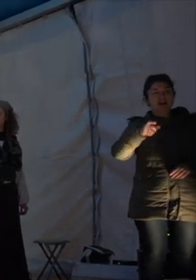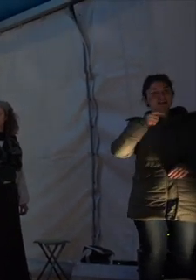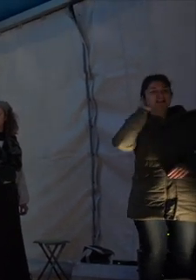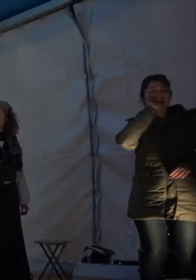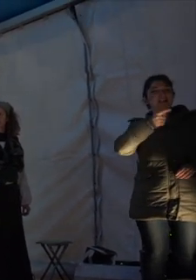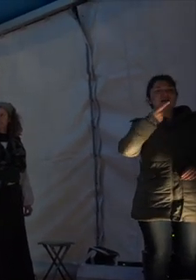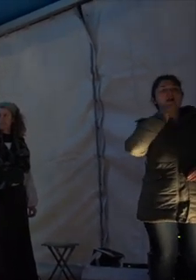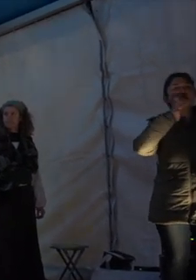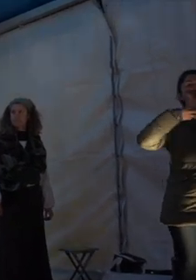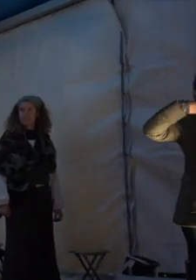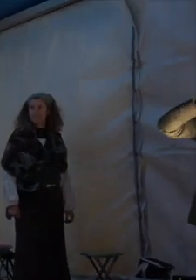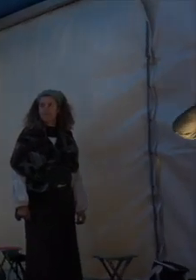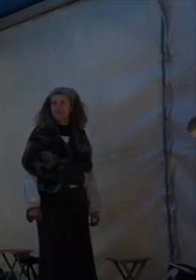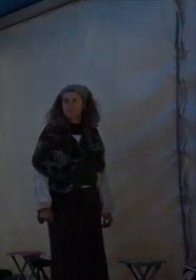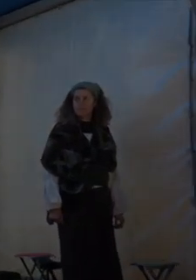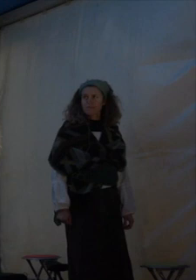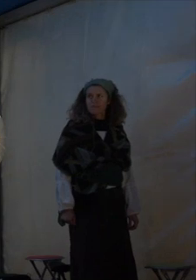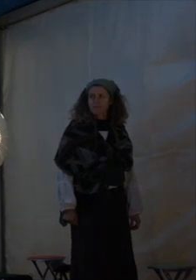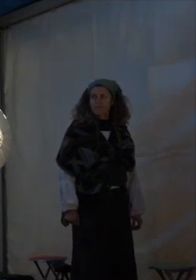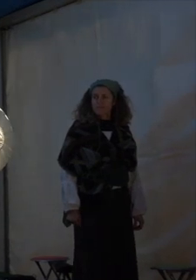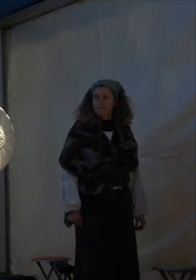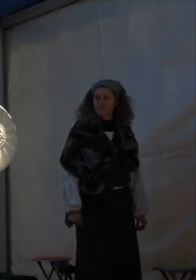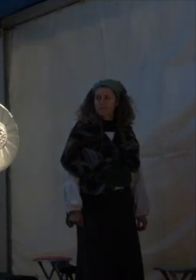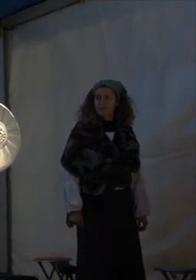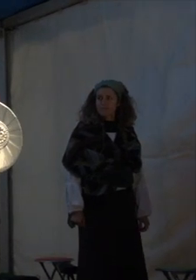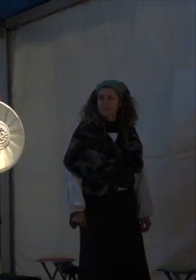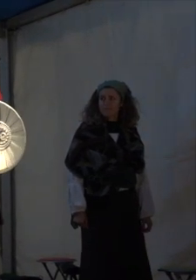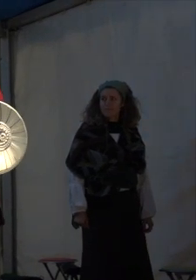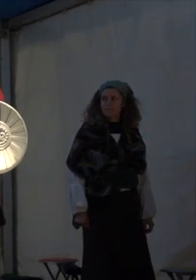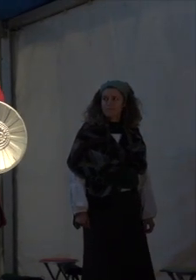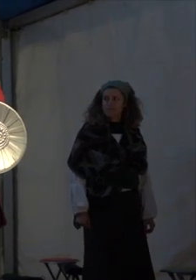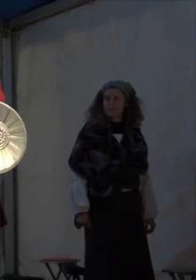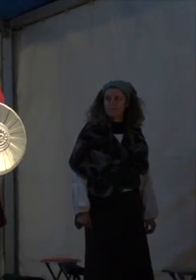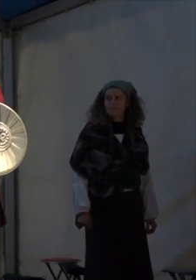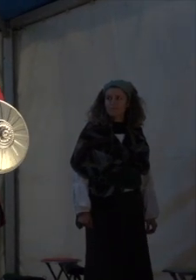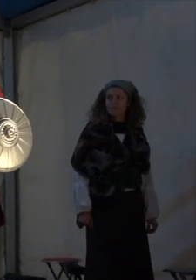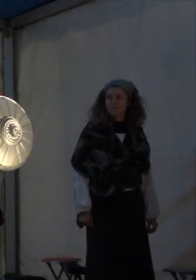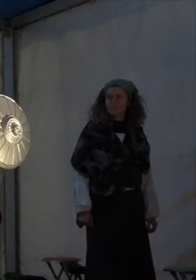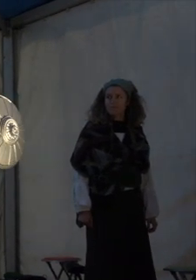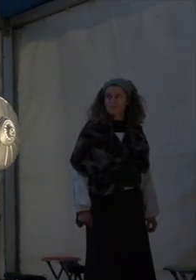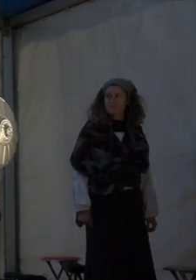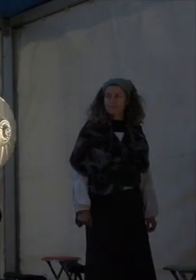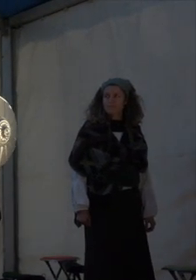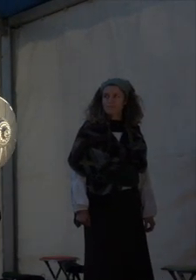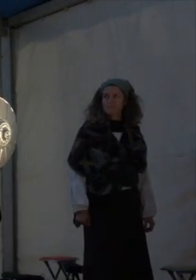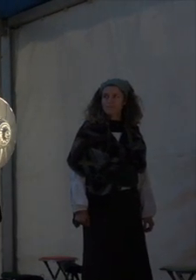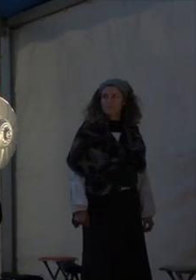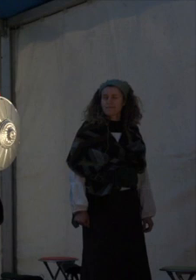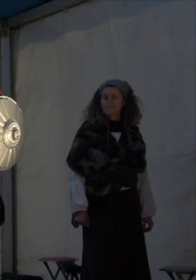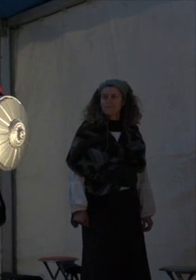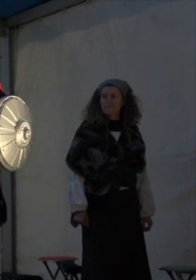atreva a seguir a la hermosa Marcela, so pena de caer en la furiosa indignación